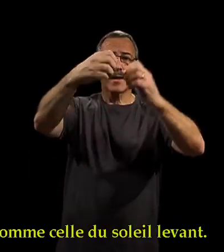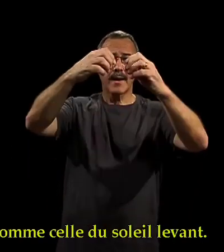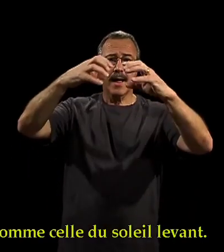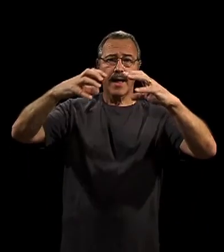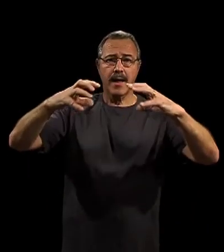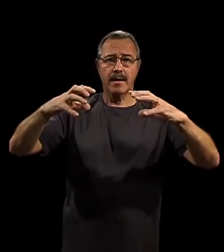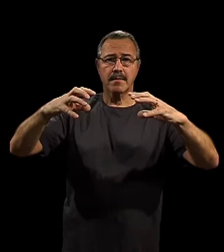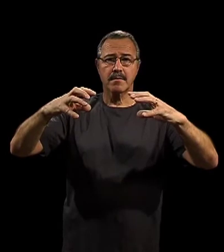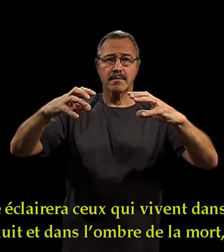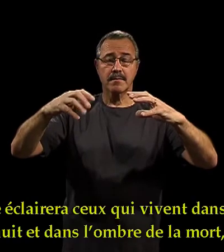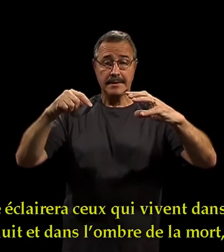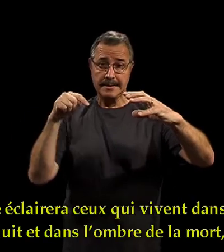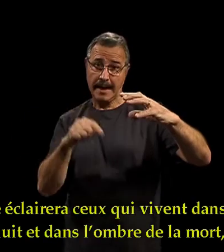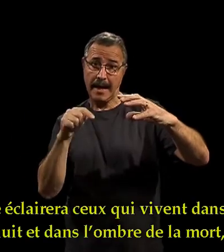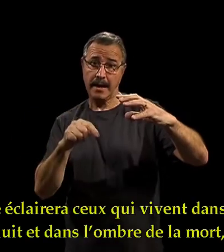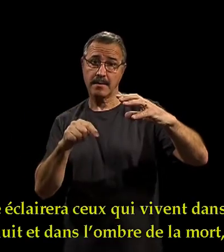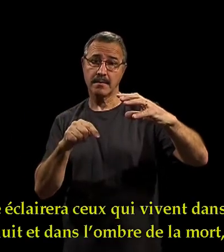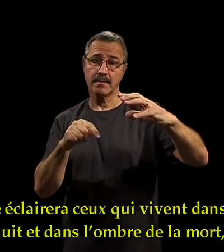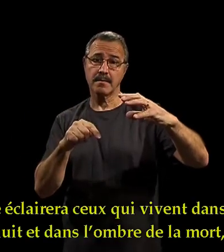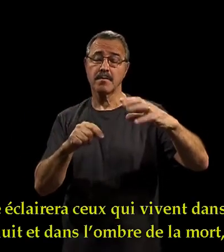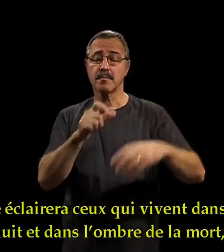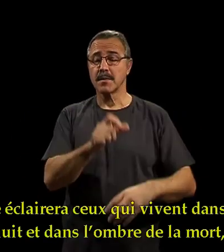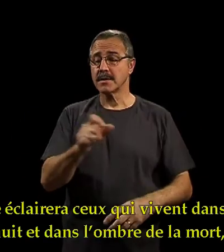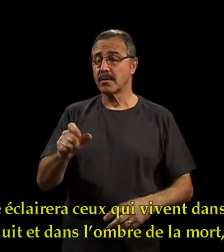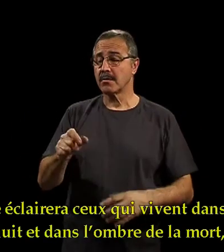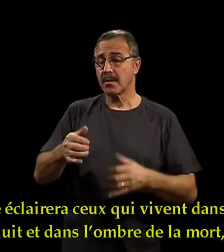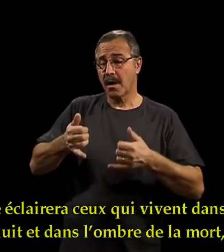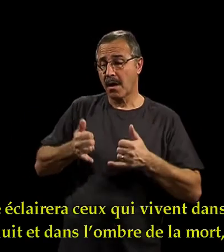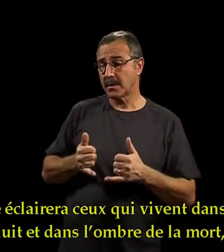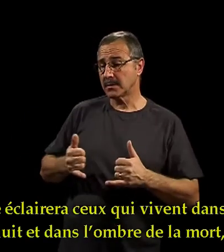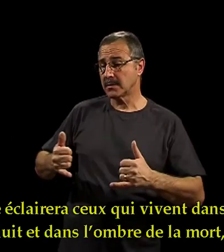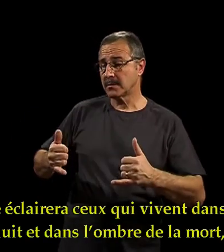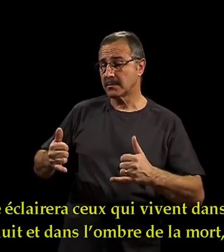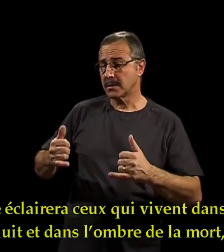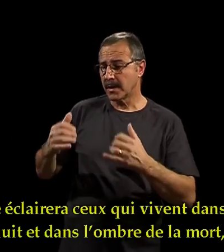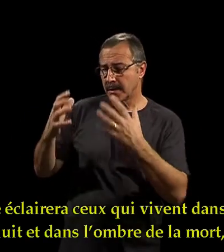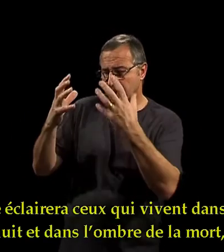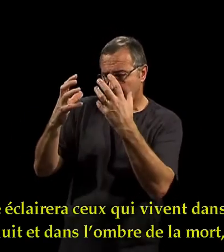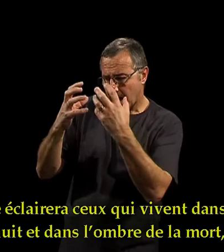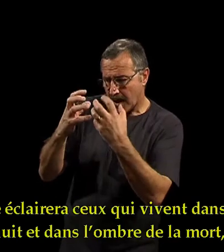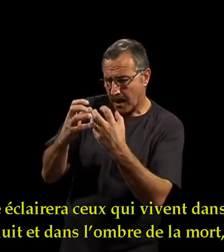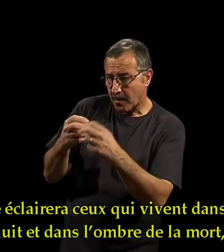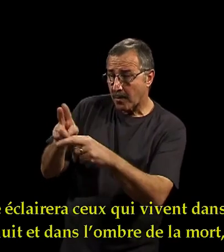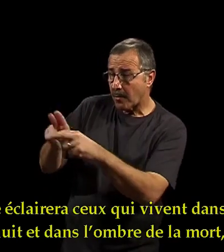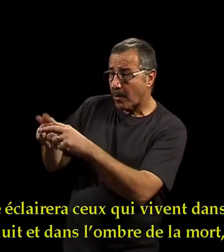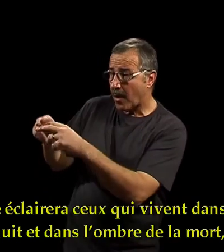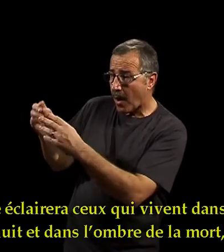comme celle du soleil levant. Elle éclairera ceux qui vivent dans la nuit et dans l'ombre de la mort.